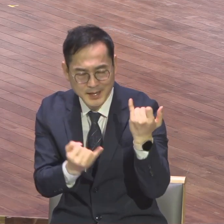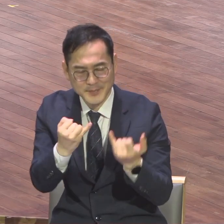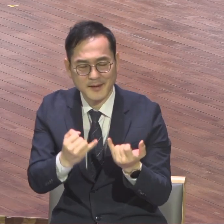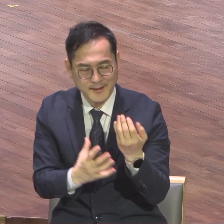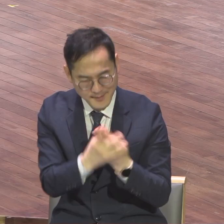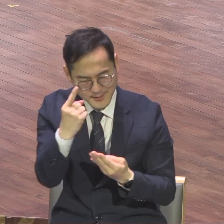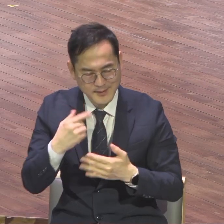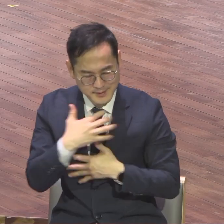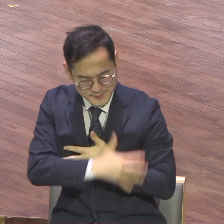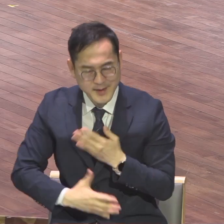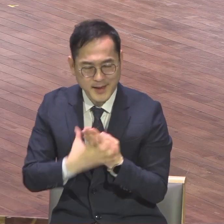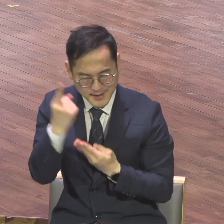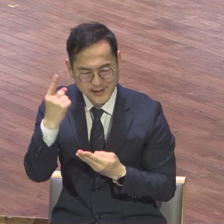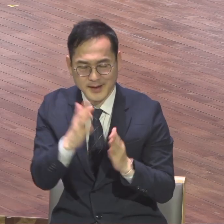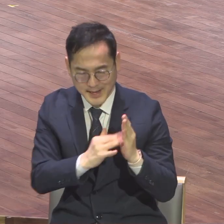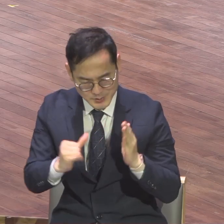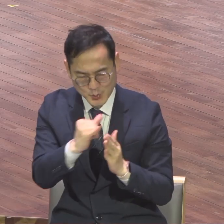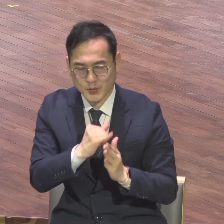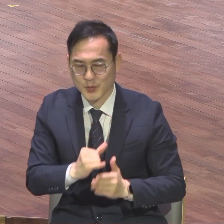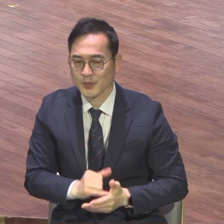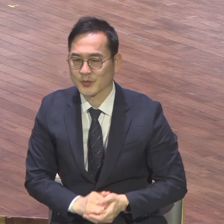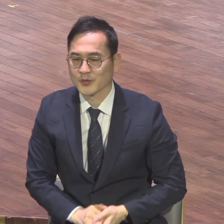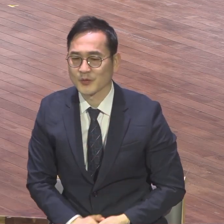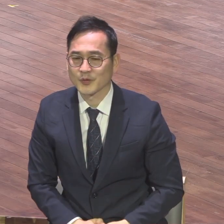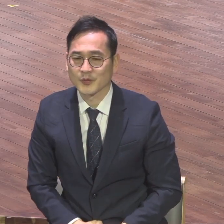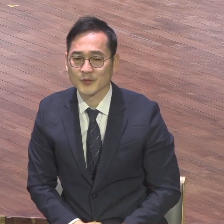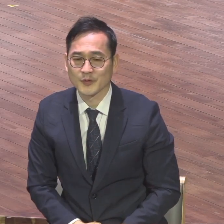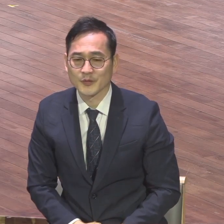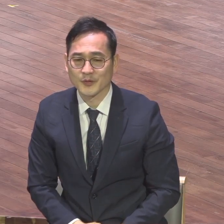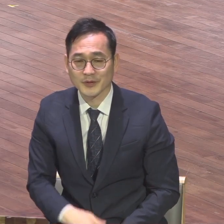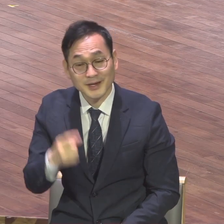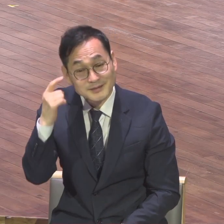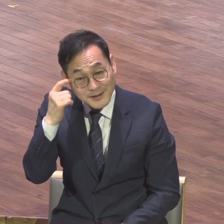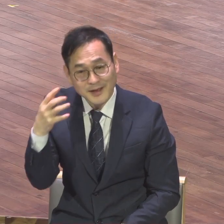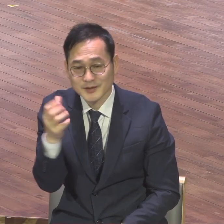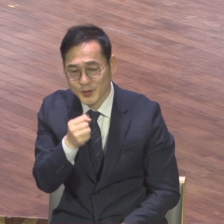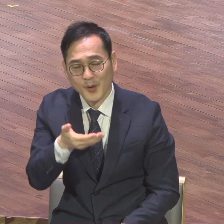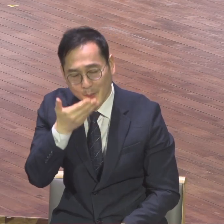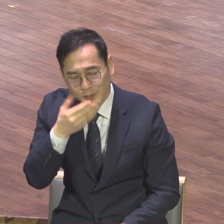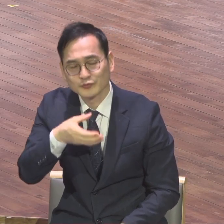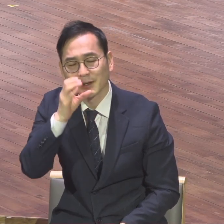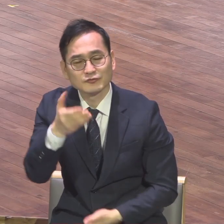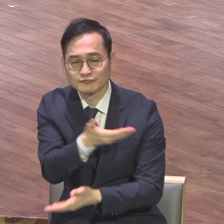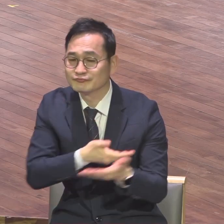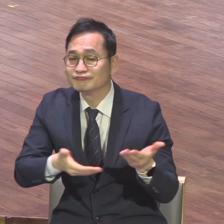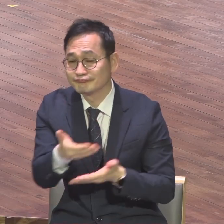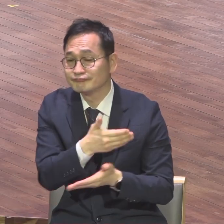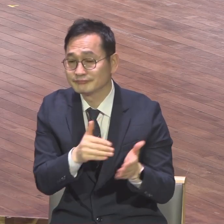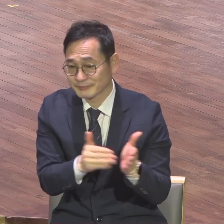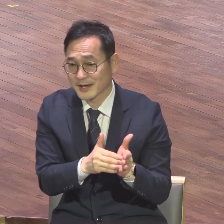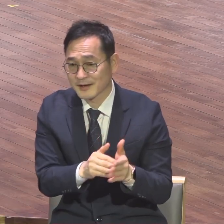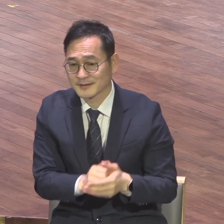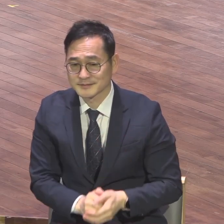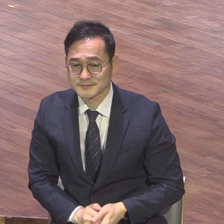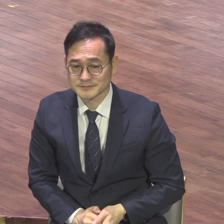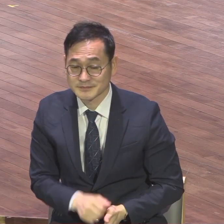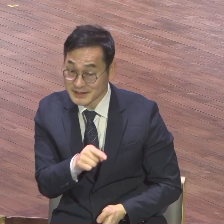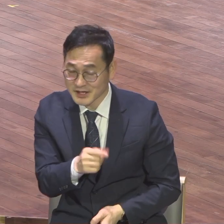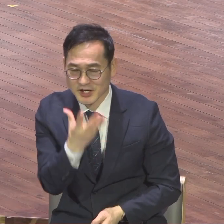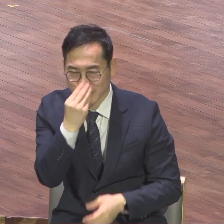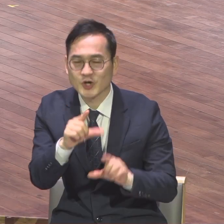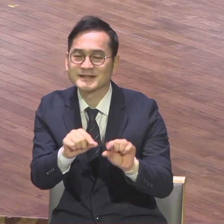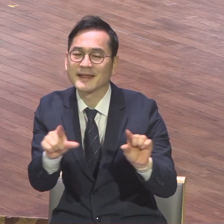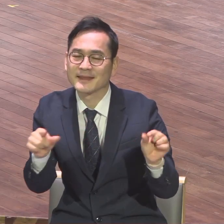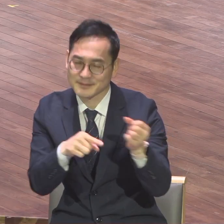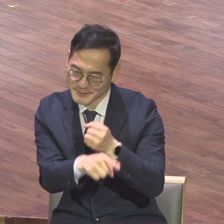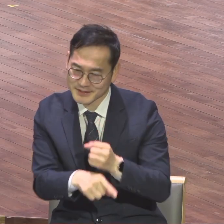그리스도의 한 형제다, 한 가족이다, 한 지체다. 이런 의미가 또 들어있습니다. 이 성찬식. 주님의 몸을 같이